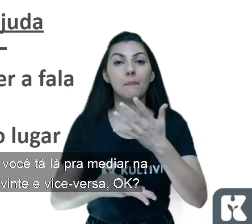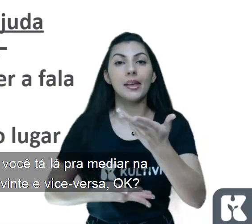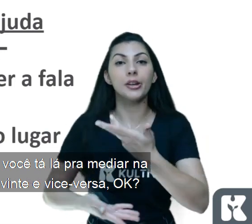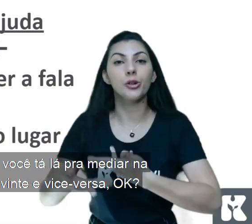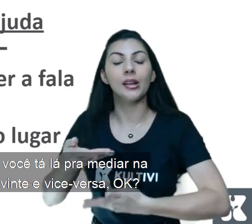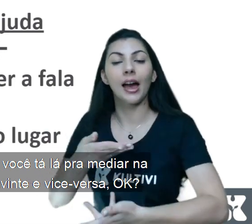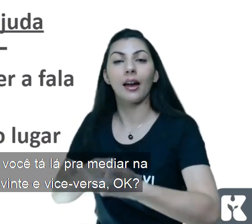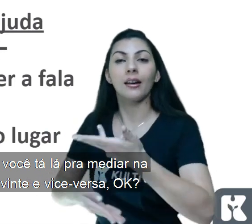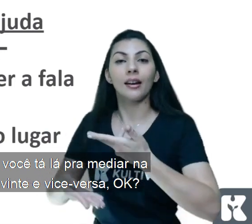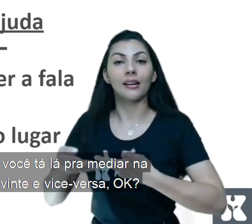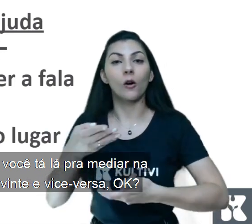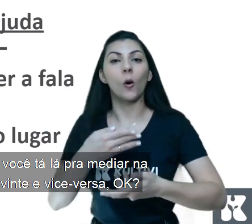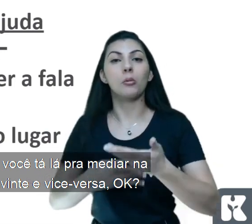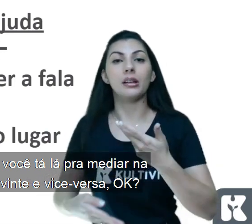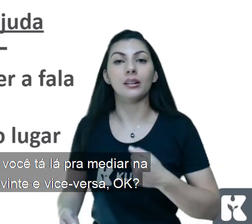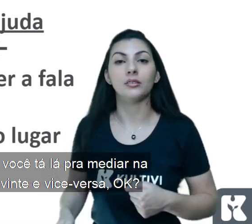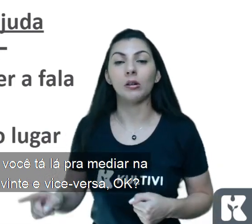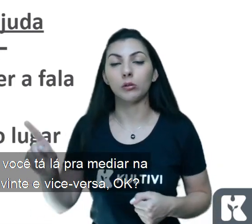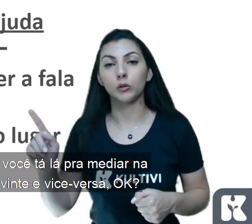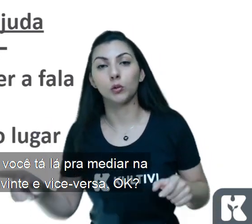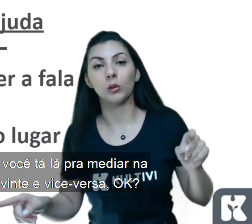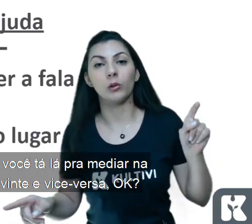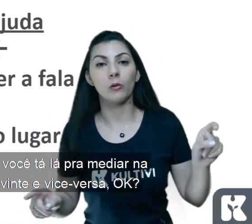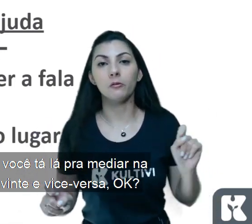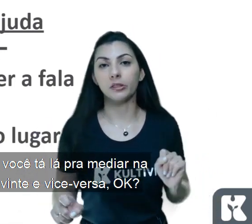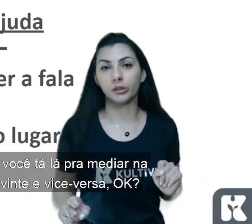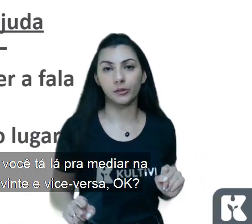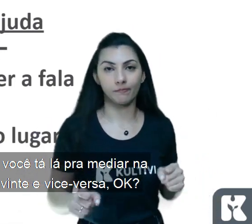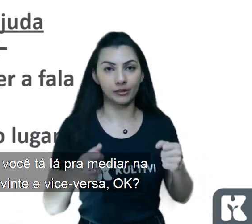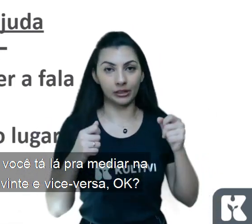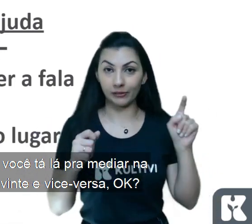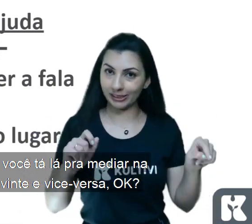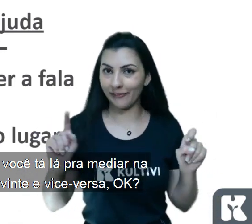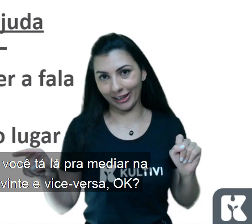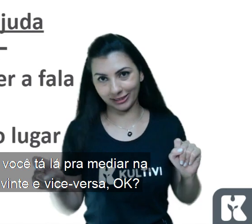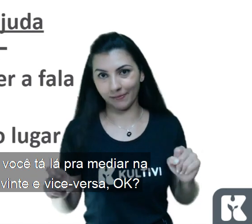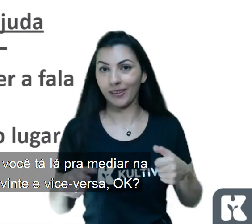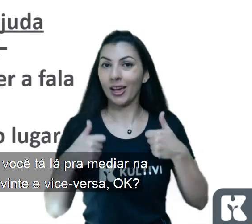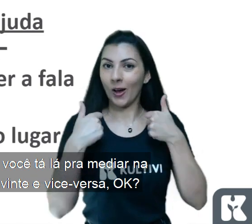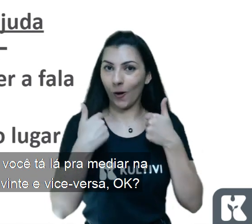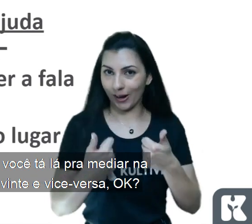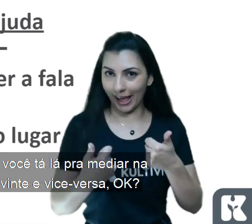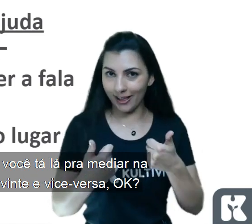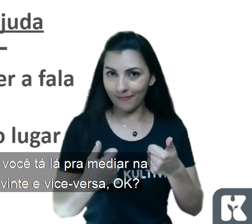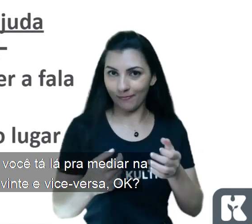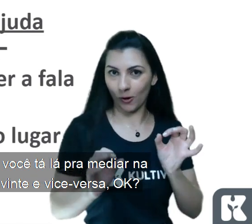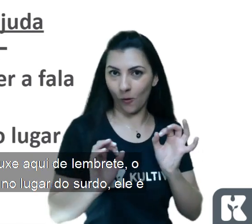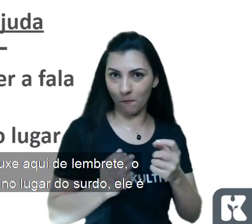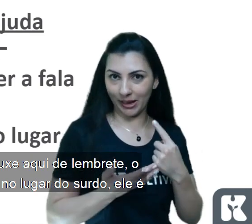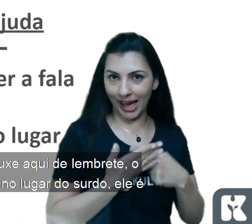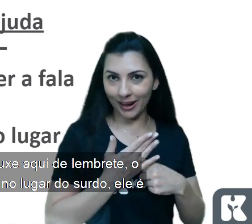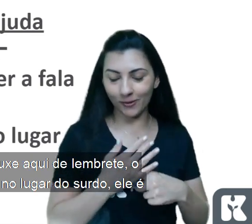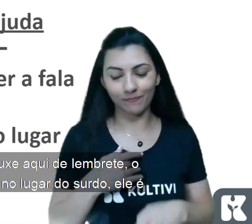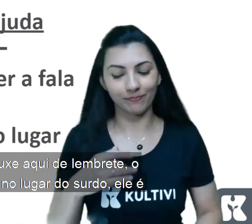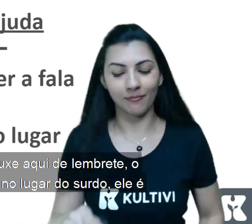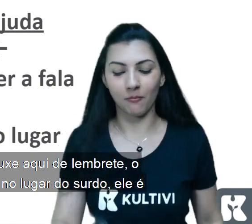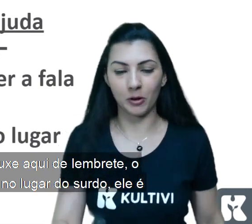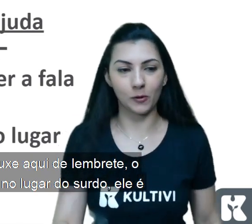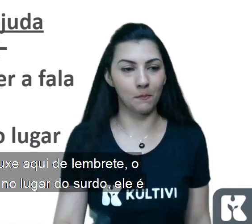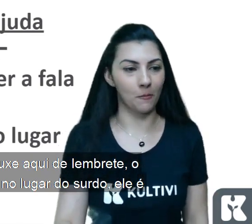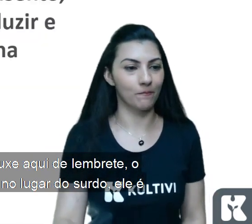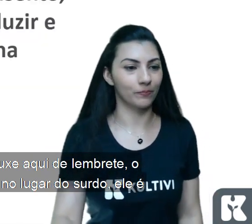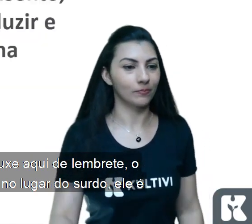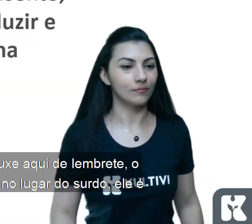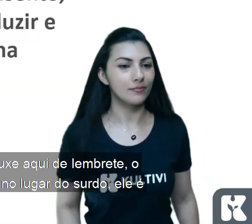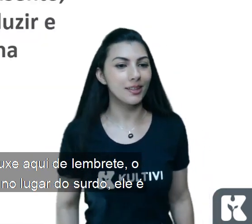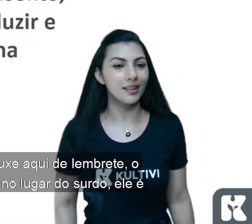para mediar na comunicação entre o surdo e o ouvinte. E vice-versa. Ok? Combinado?